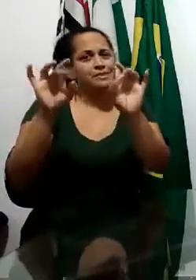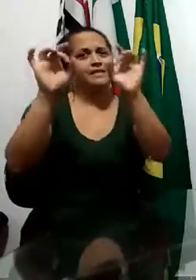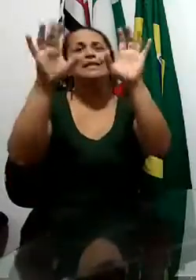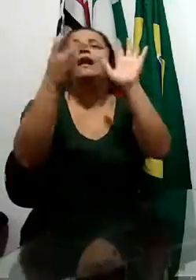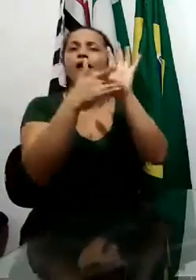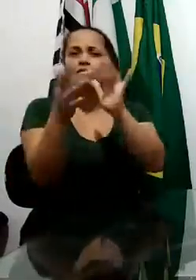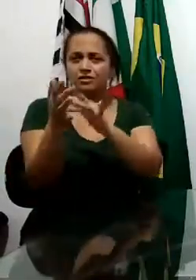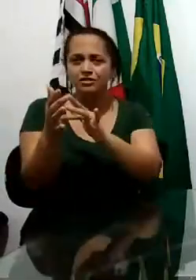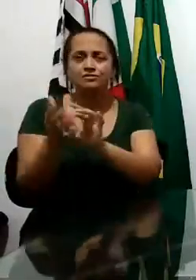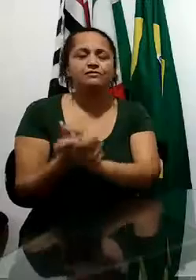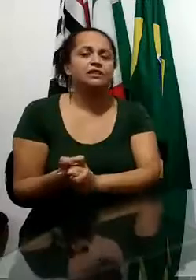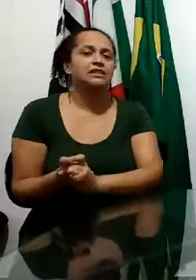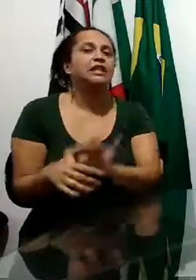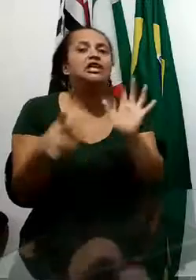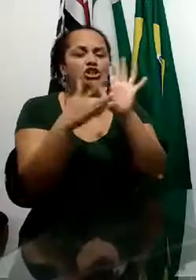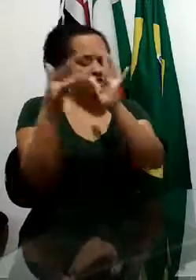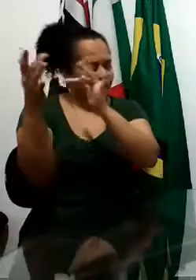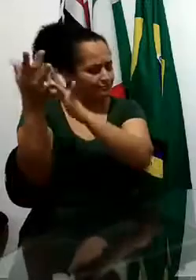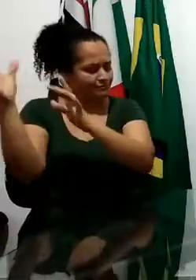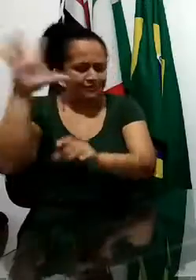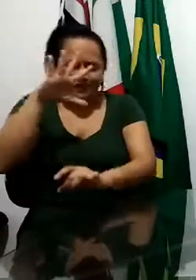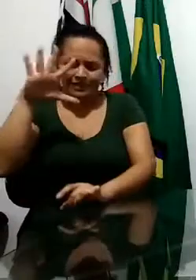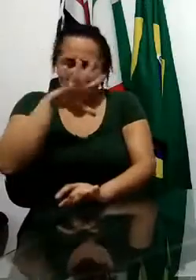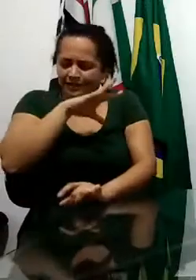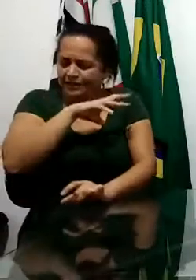Jesus ama de maneira